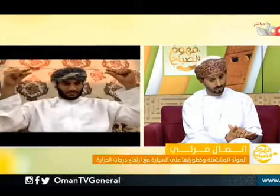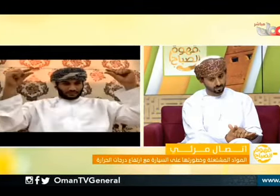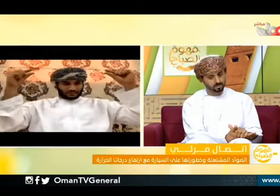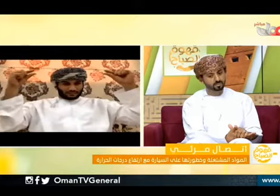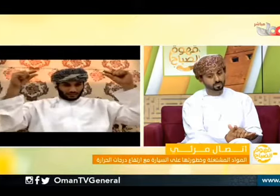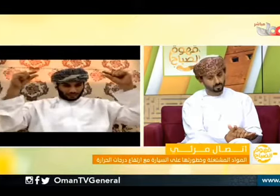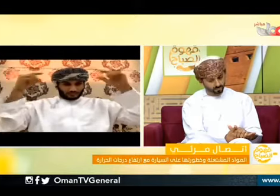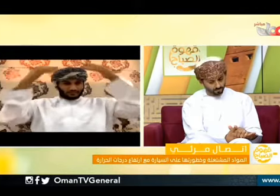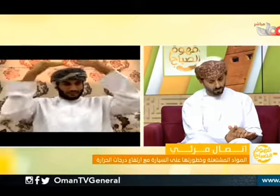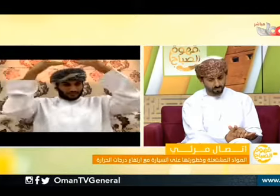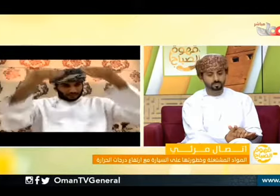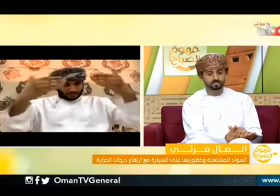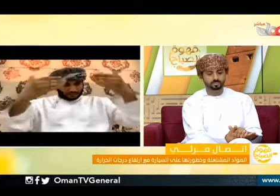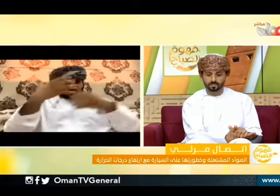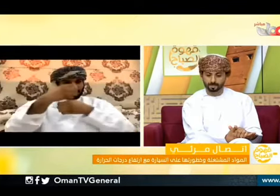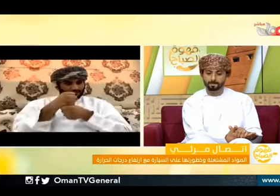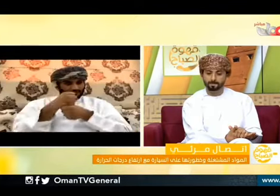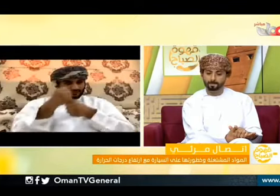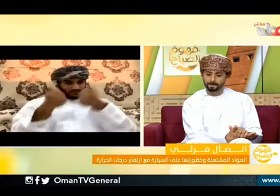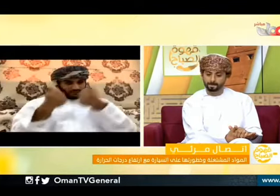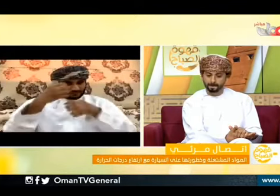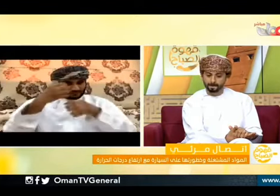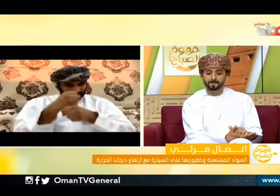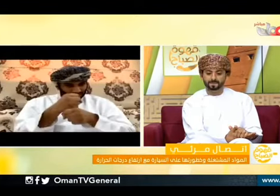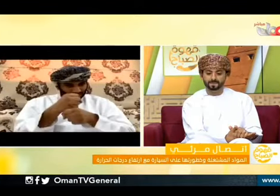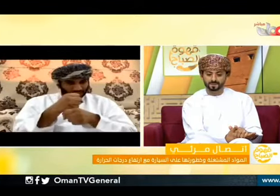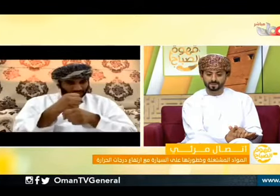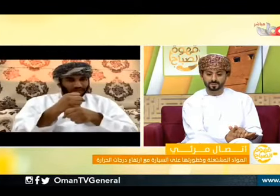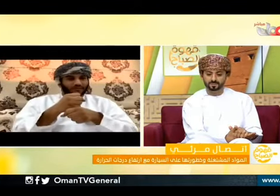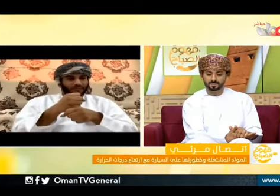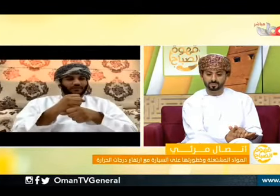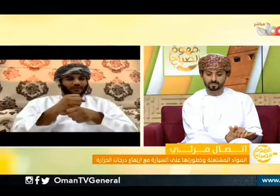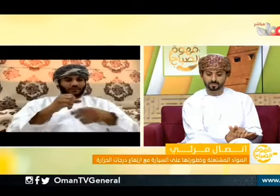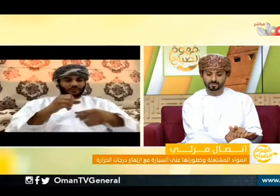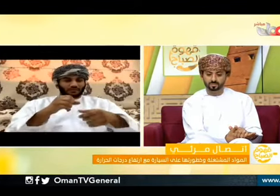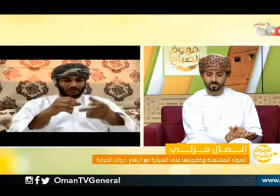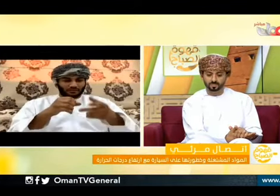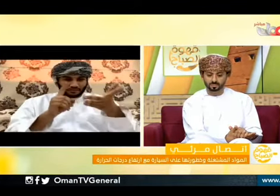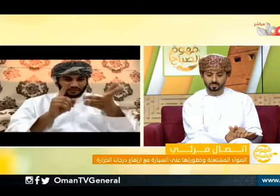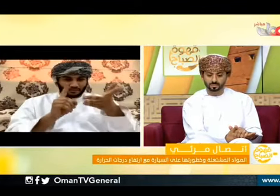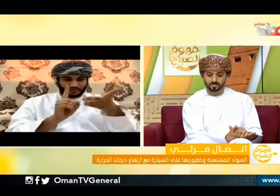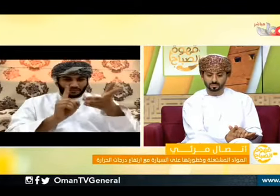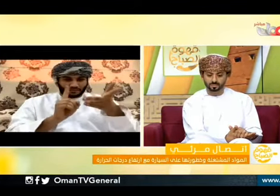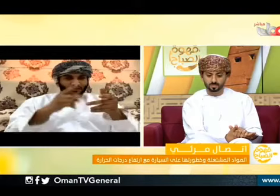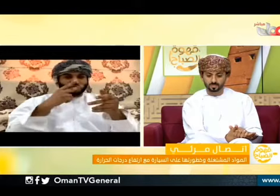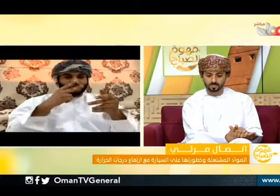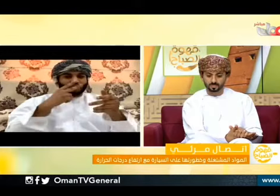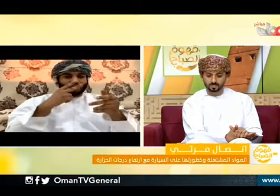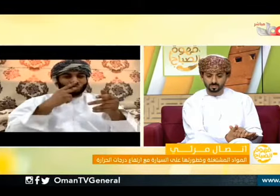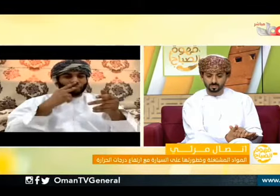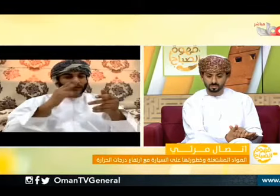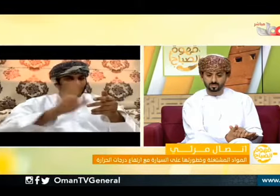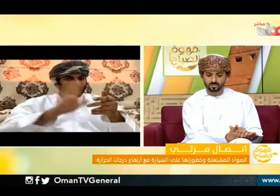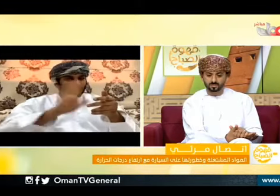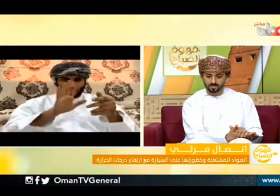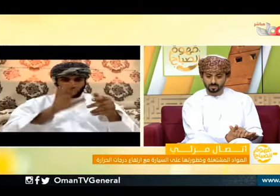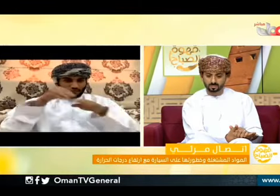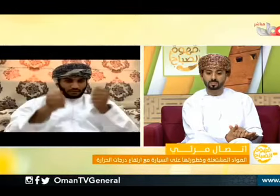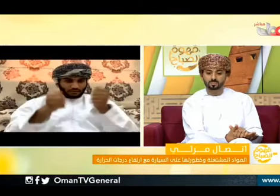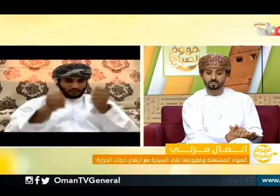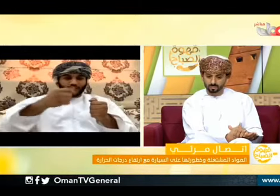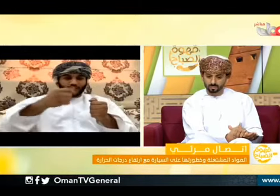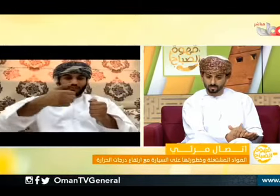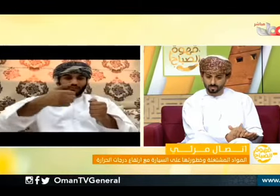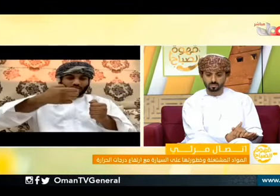أيضا لابد أن إحنا نترك مسافة على النوافذ تكون مفتوحة لكي يدخل الهواء.